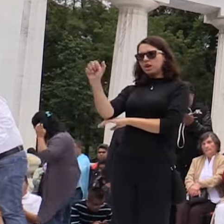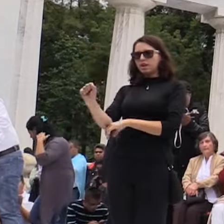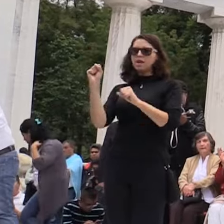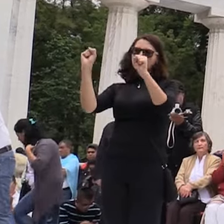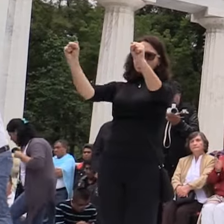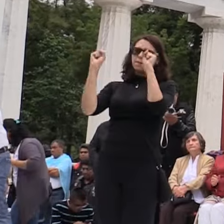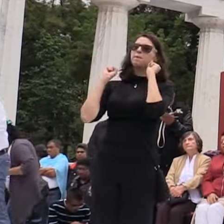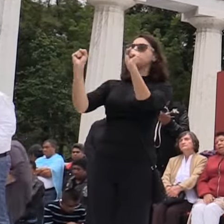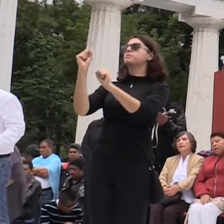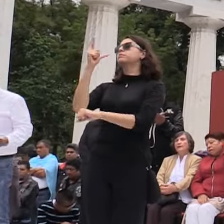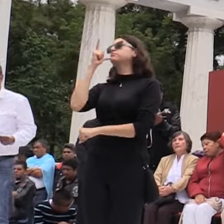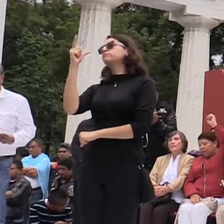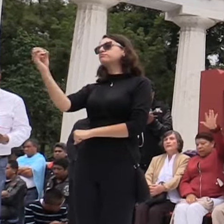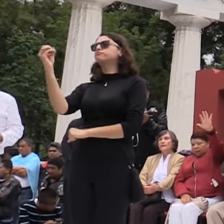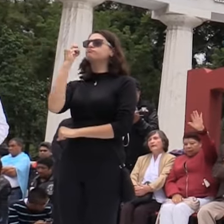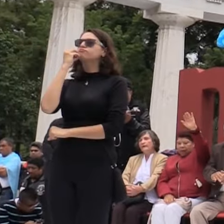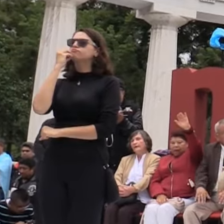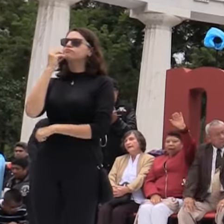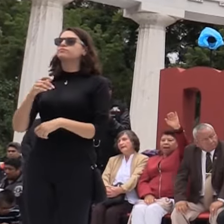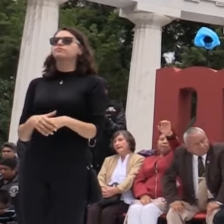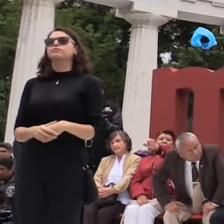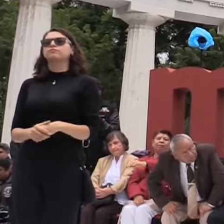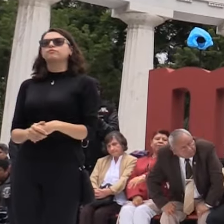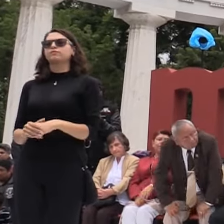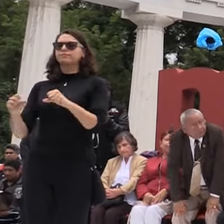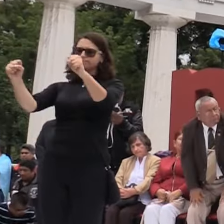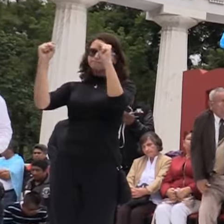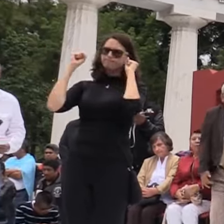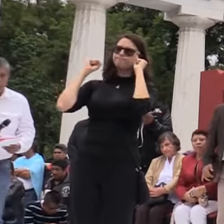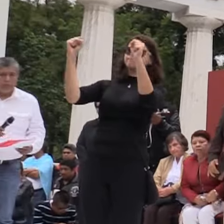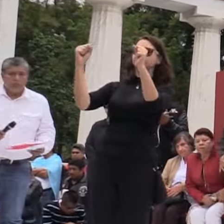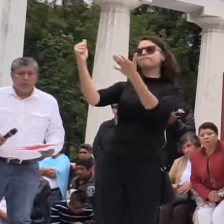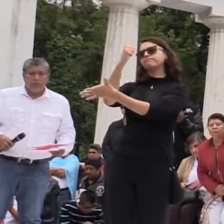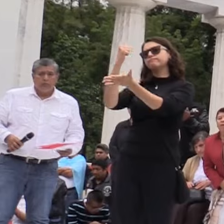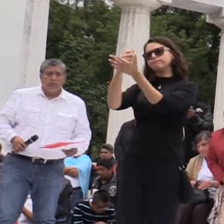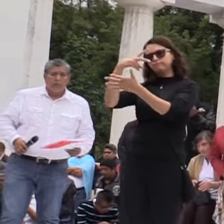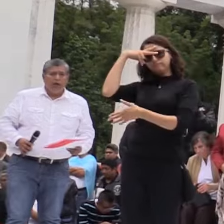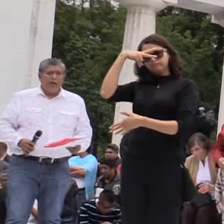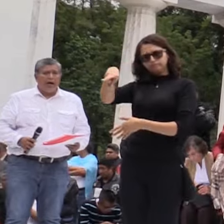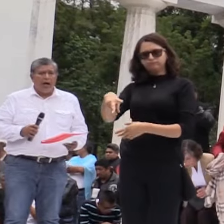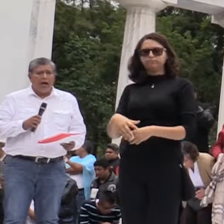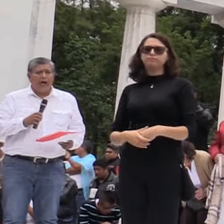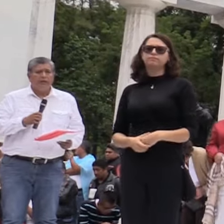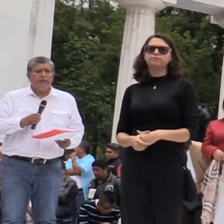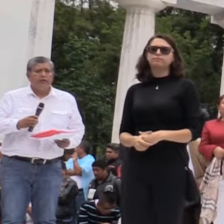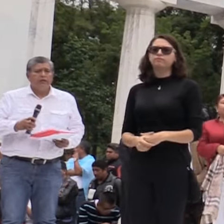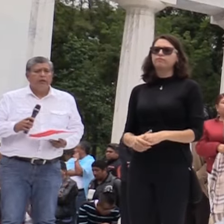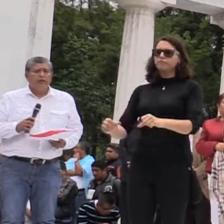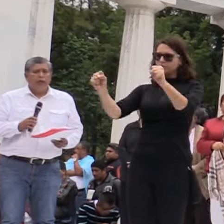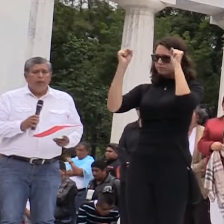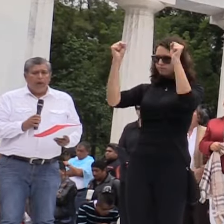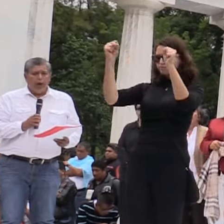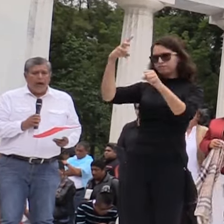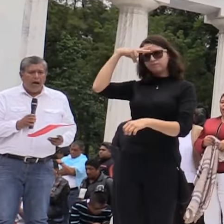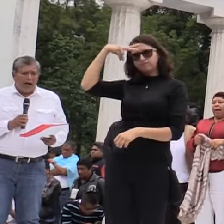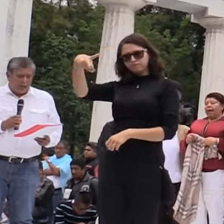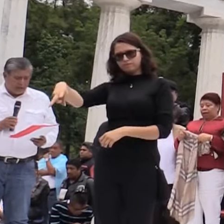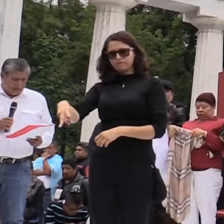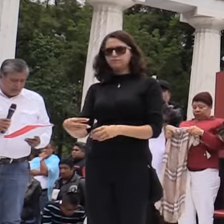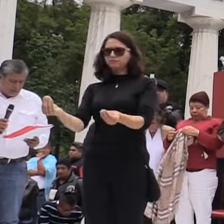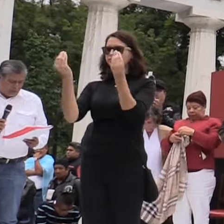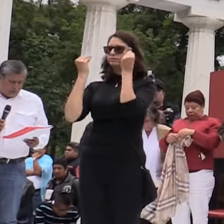Andrés Manuel López Obrador. Que viva la Ciudad de México. Que viva México.